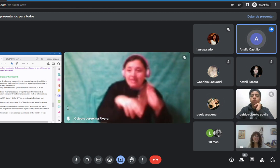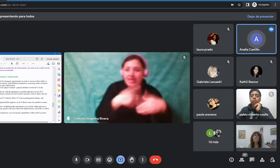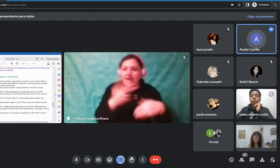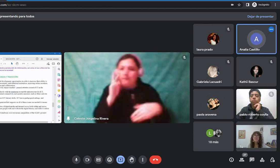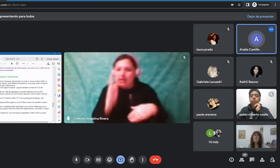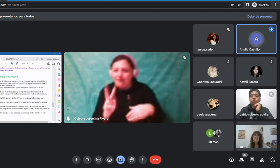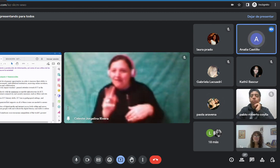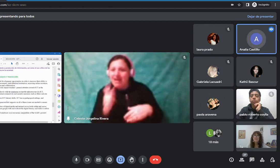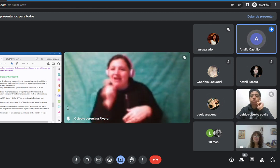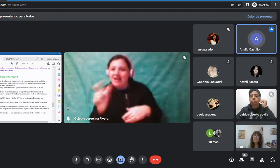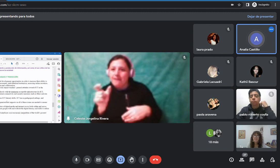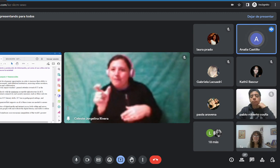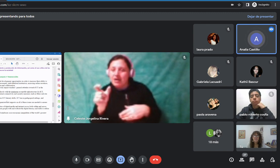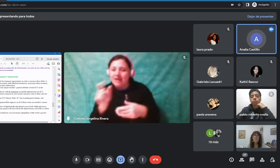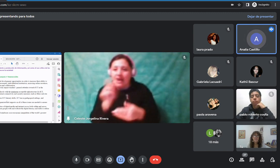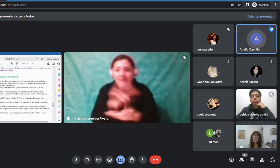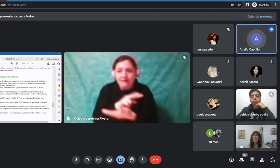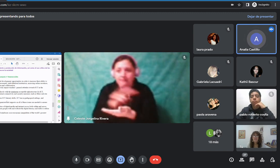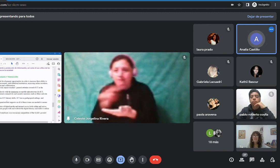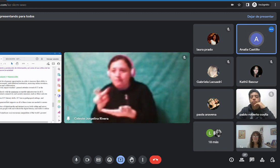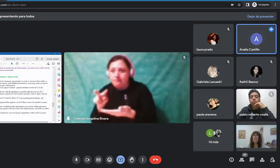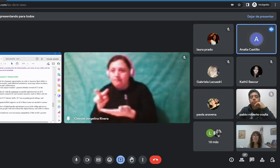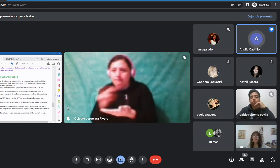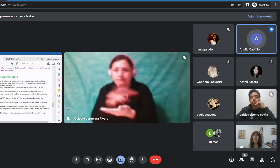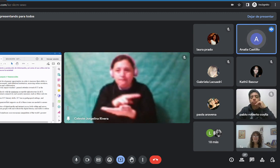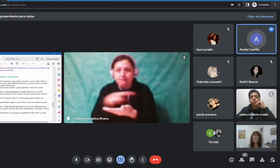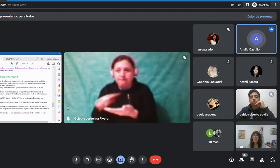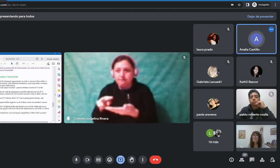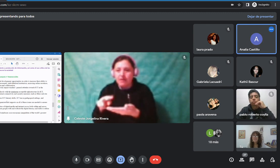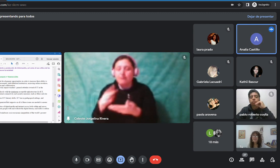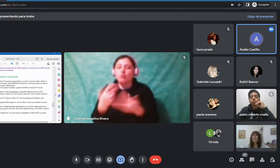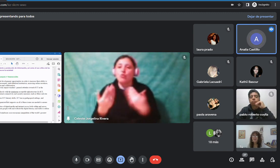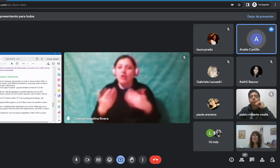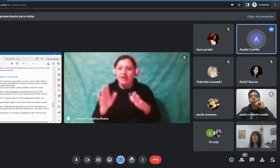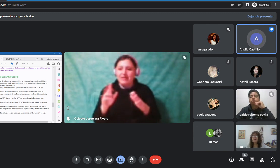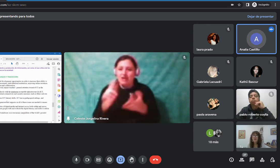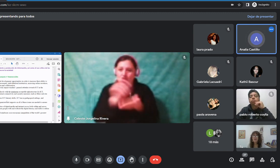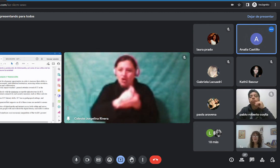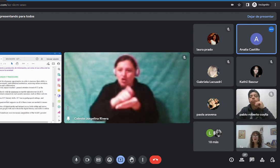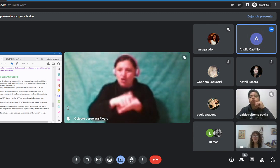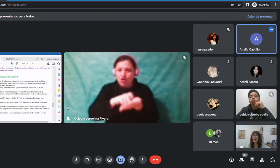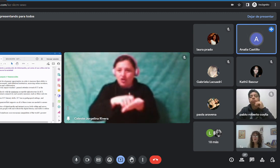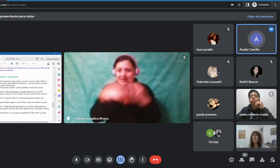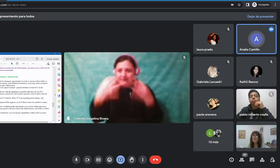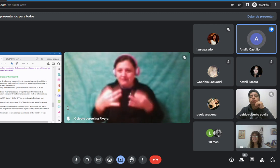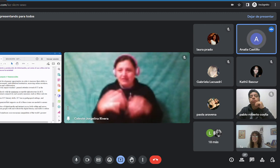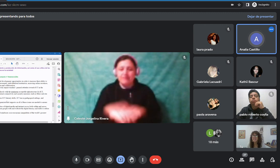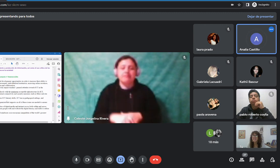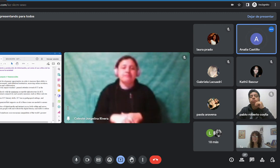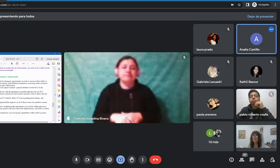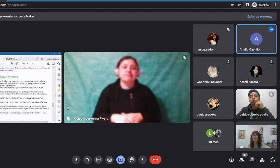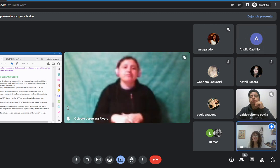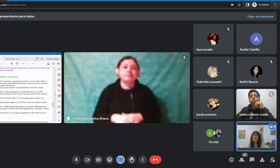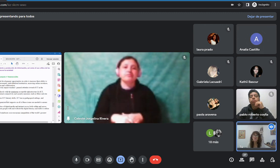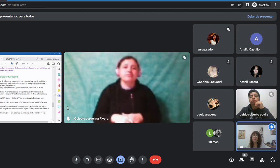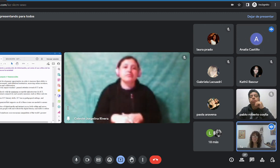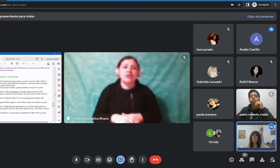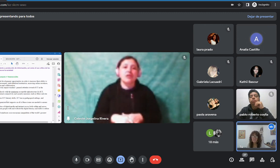Está expresión ongoing, técnica, sí, en la 5. Ongoing quiere decir